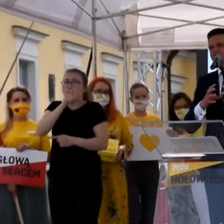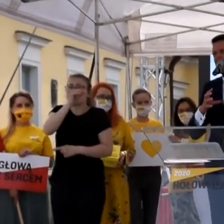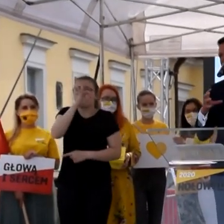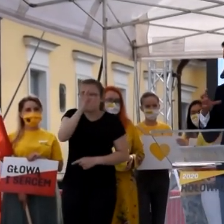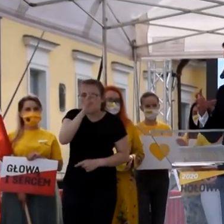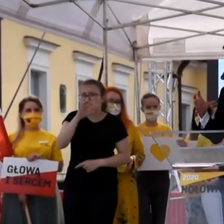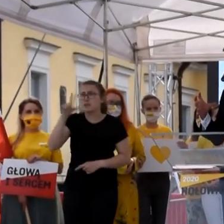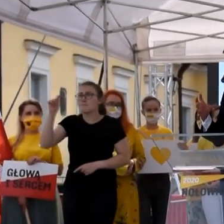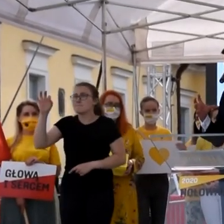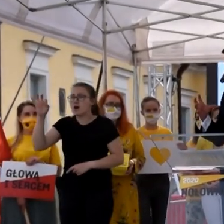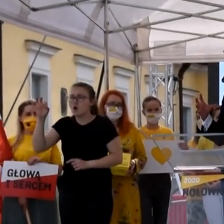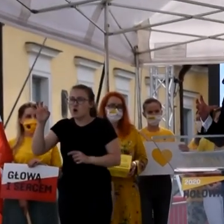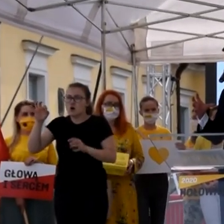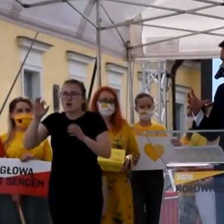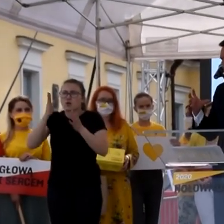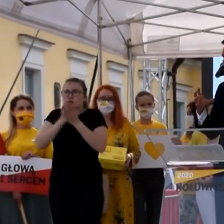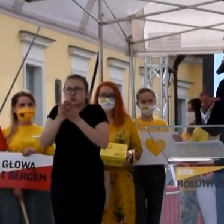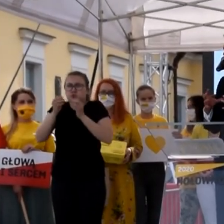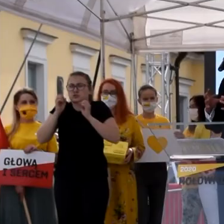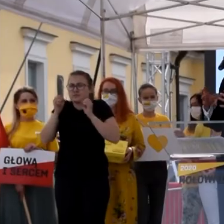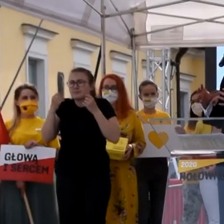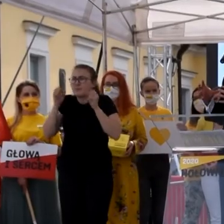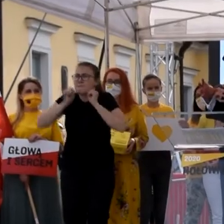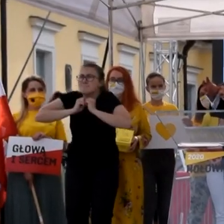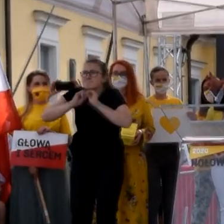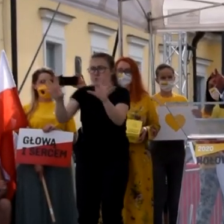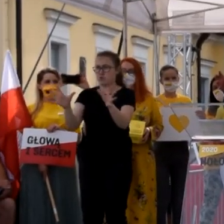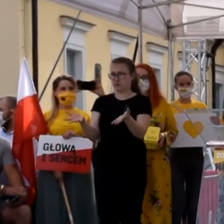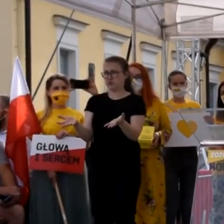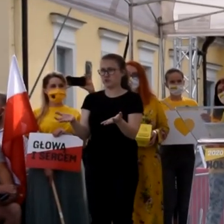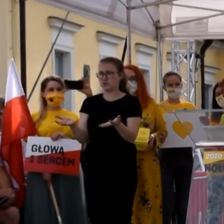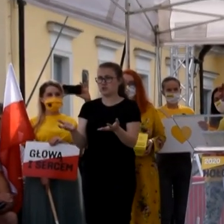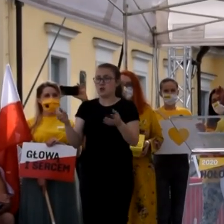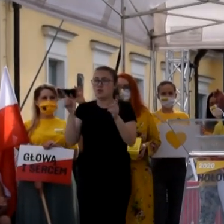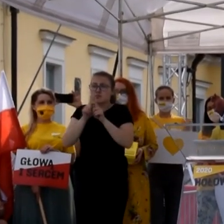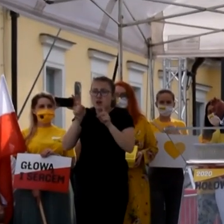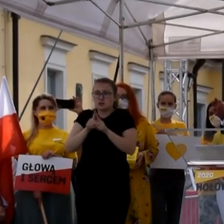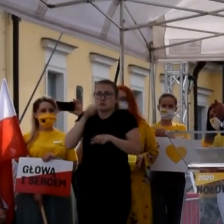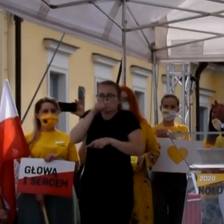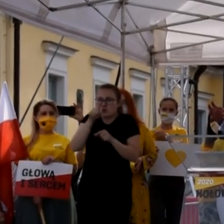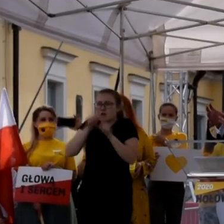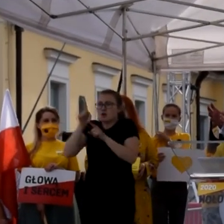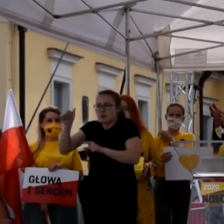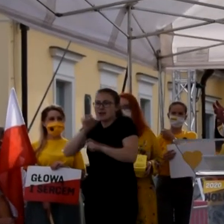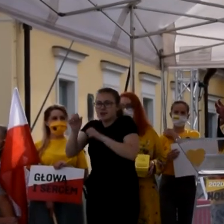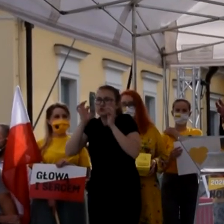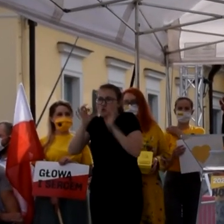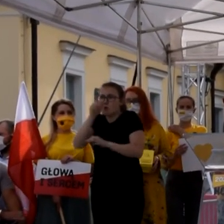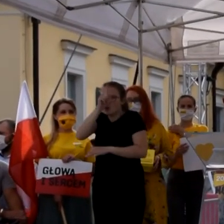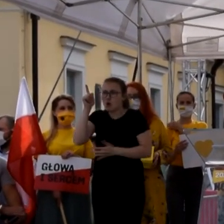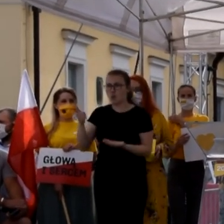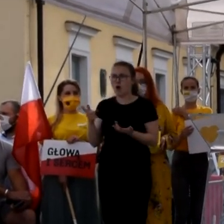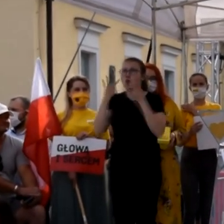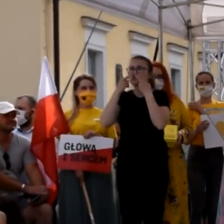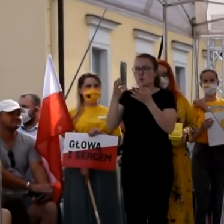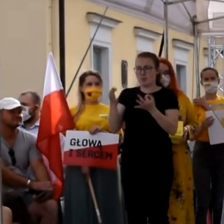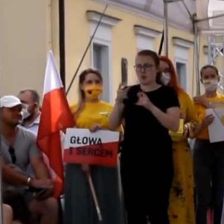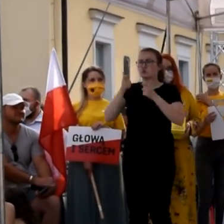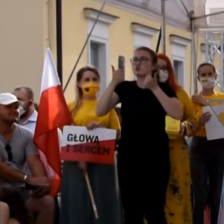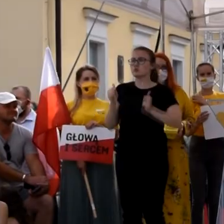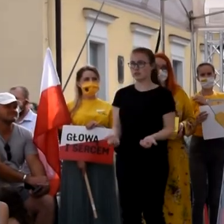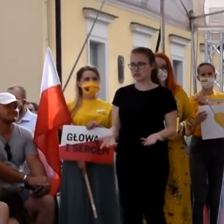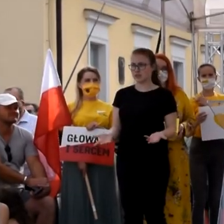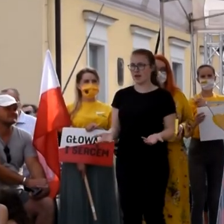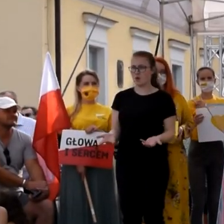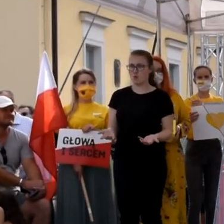Platformy rozkleszczyć wreszcie. Przecież i w jednym, i w drugim miejscu są sensowni ludzie. Tylko zobaczcie, co się teraz wydarzyło. Oni są